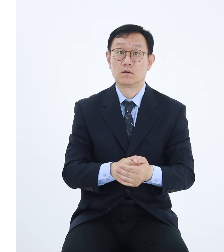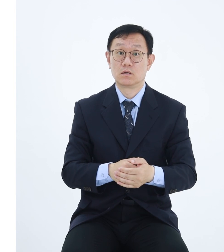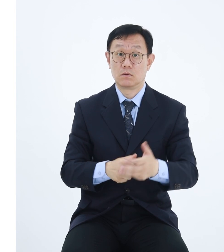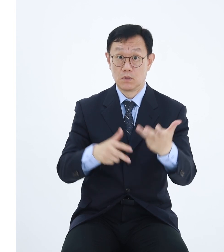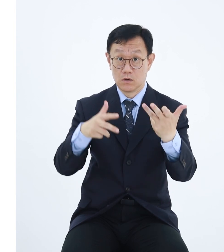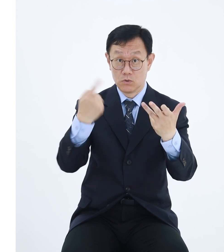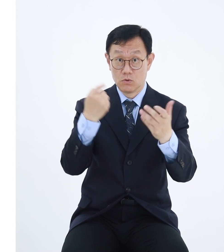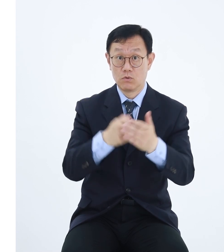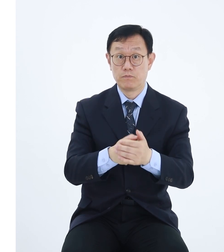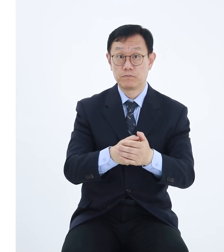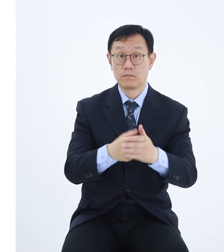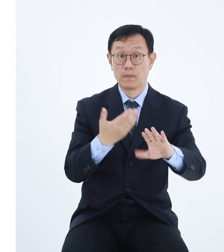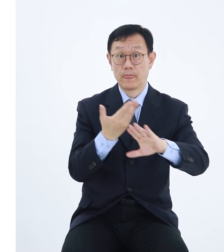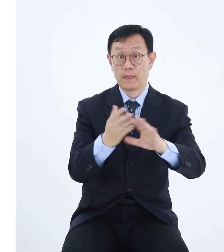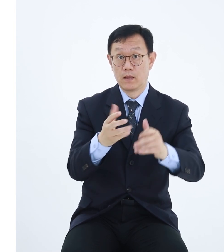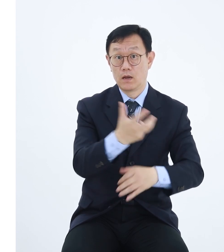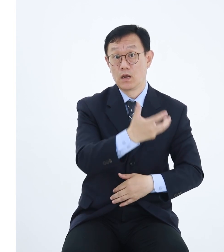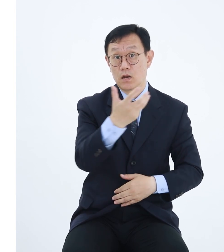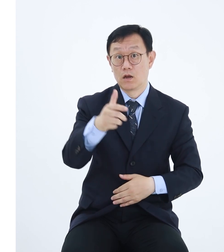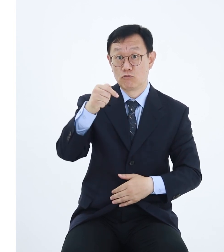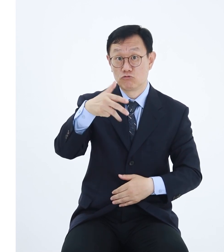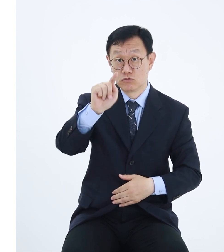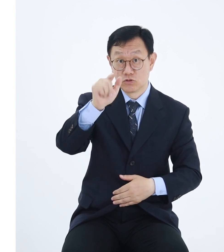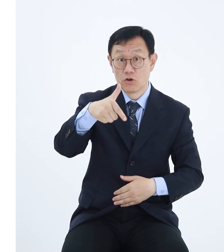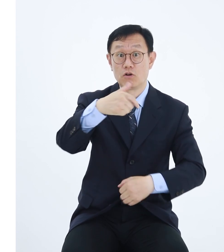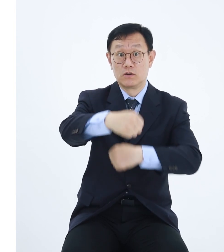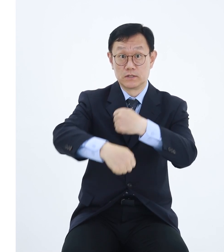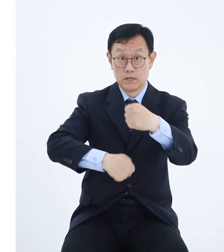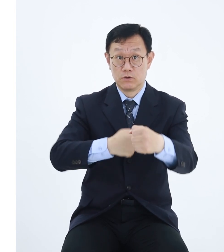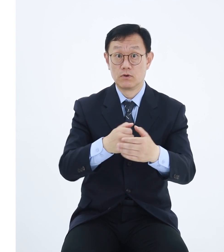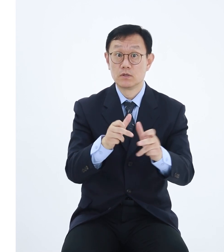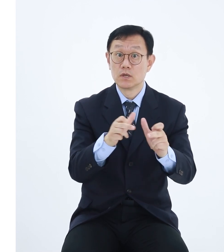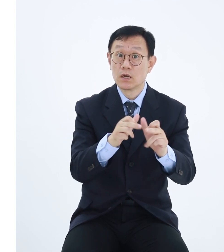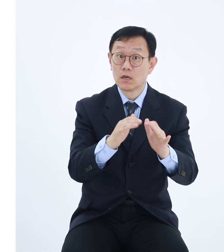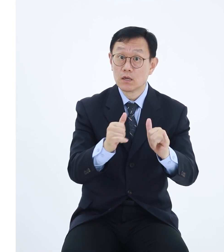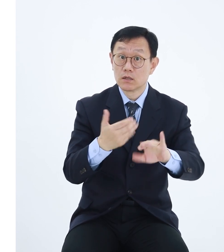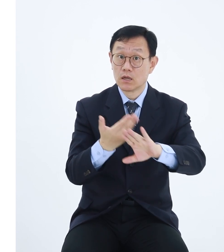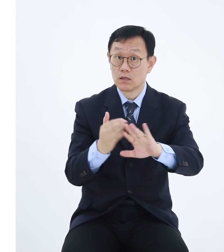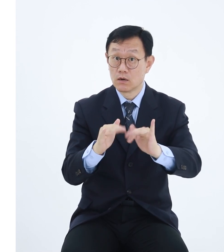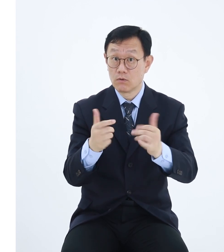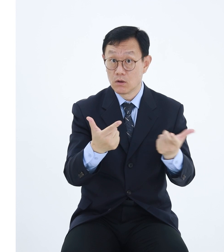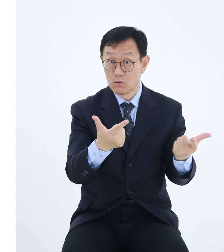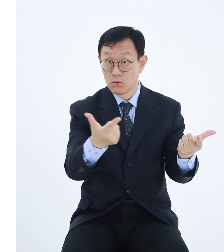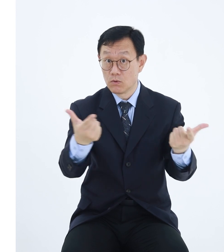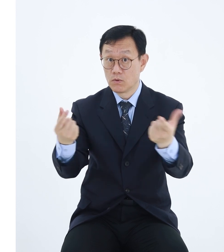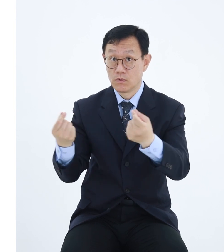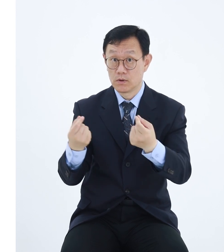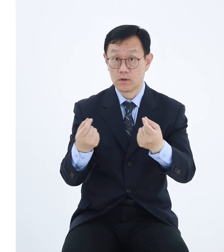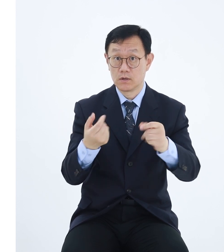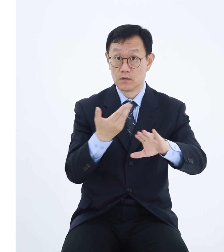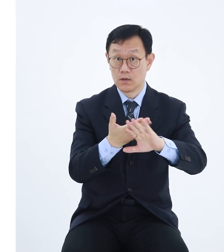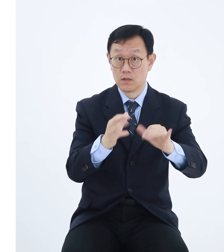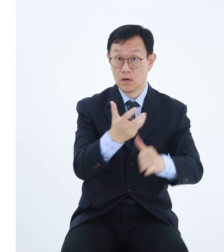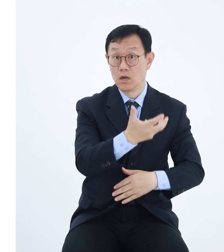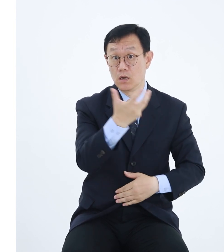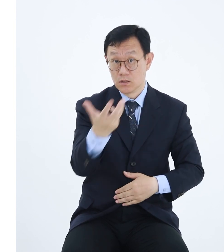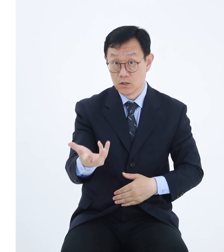이주 및 국적의 자유 장애인은 다른 사람과 동등하게 이주의 자유 거주지 선택